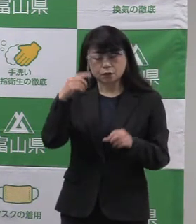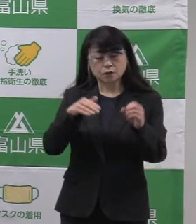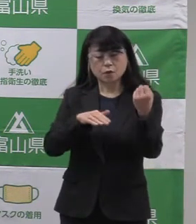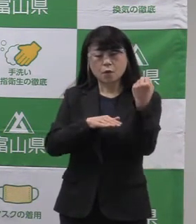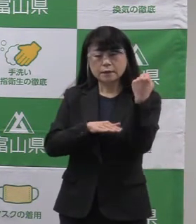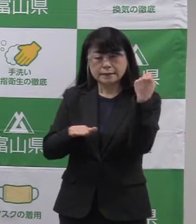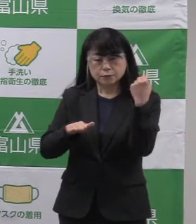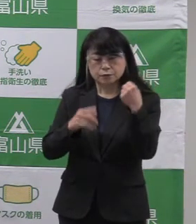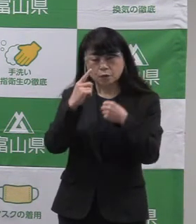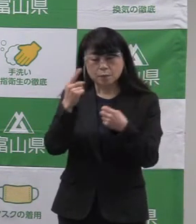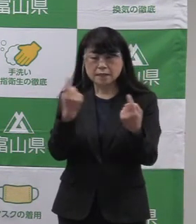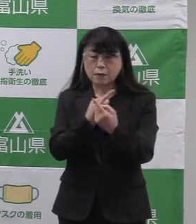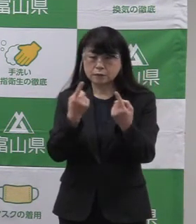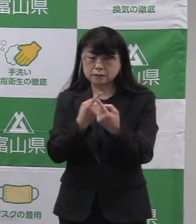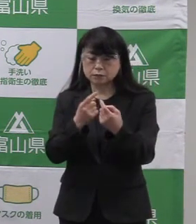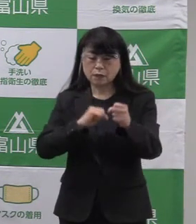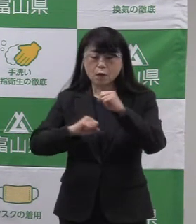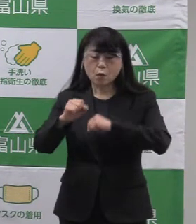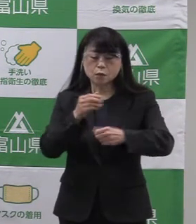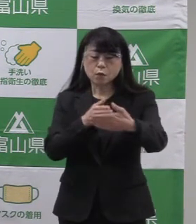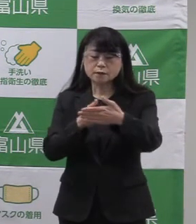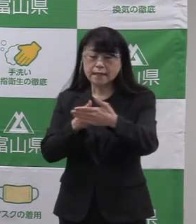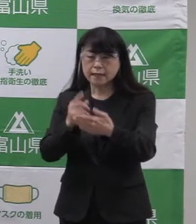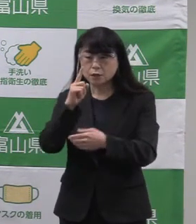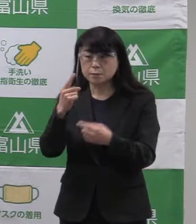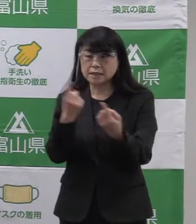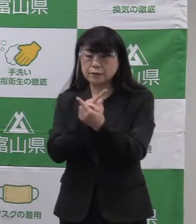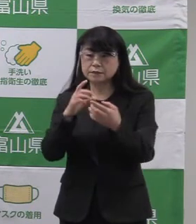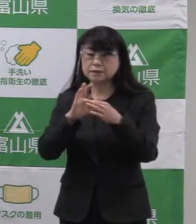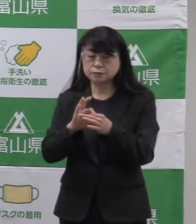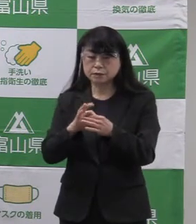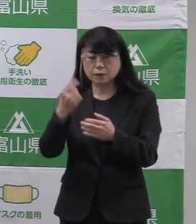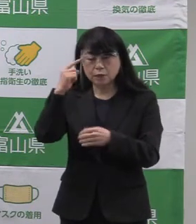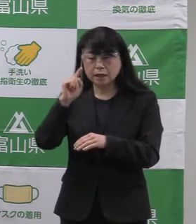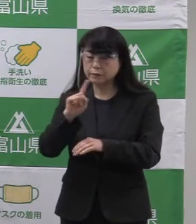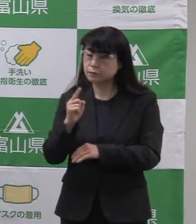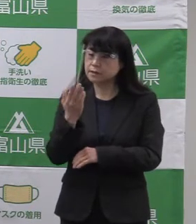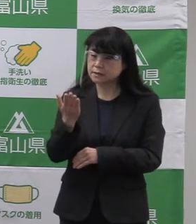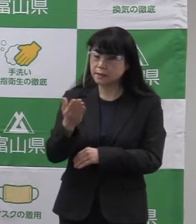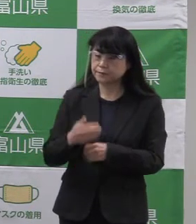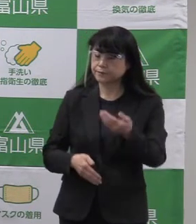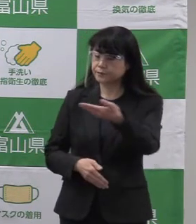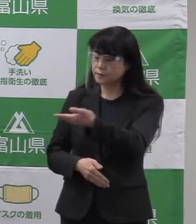の見直しですとか行動制限の見直しについては知事はどうお考えでしょうか。